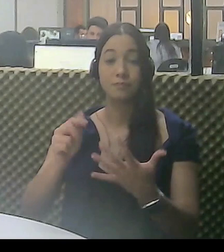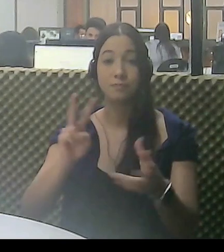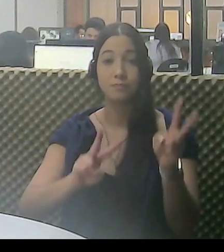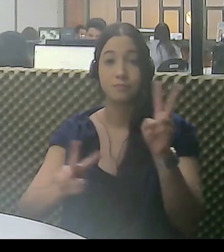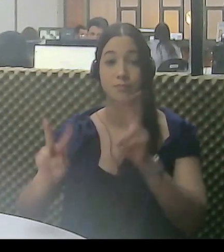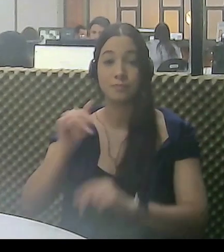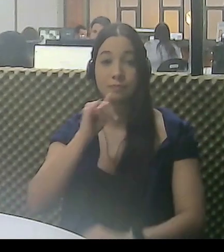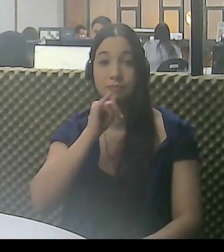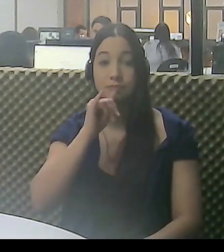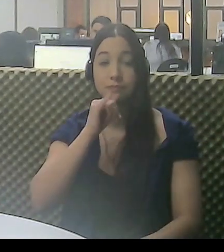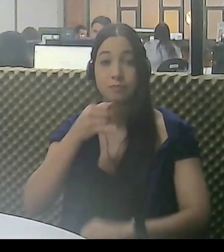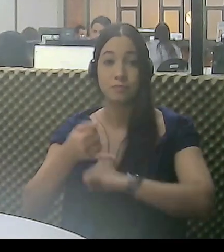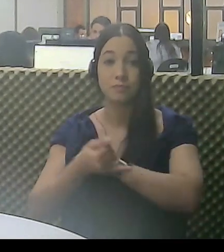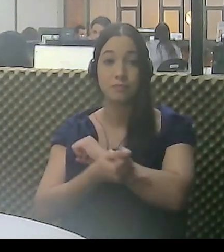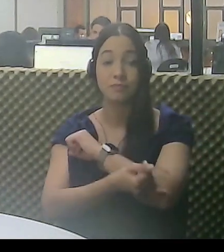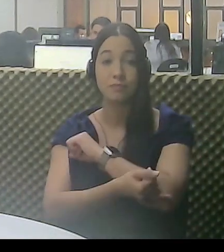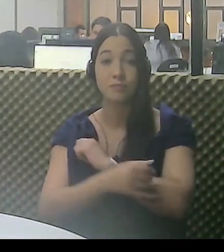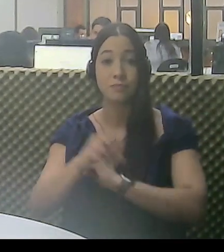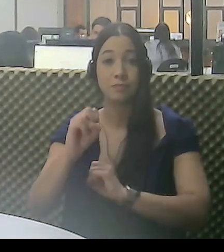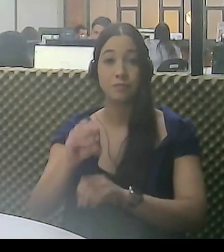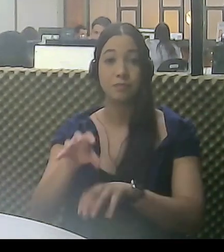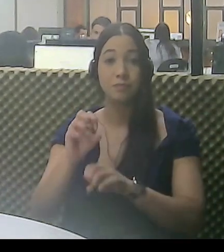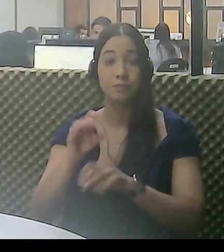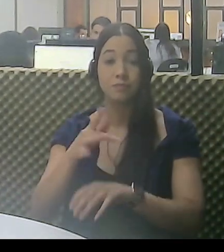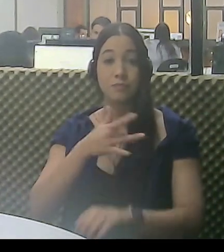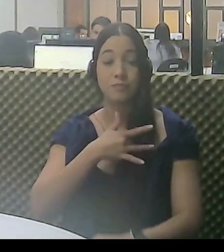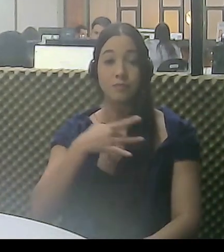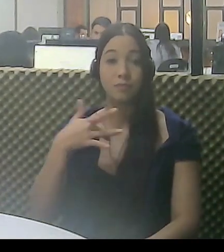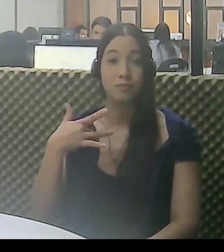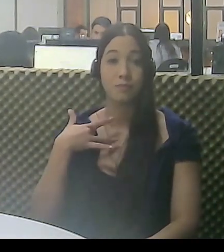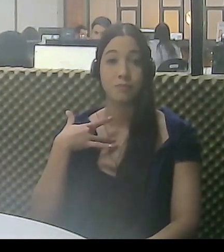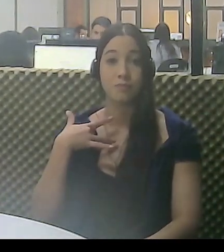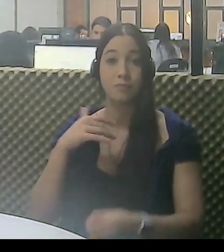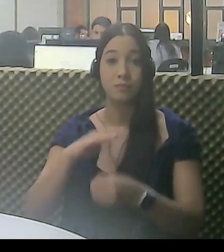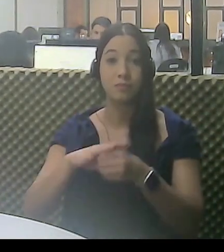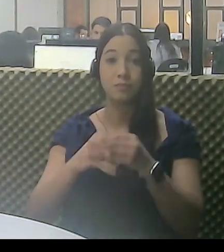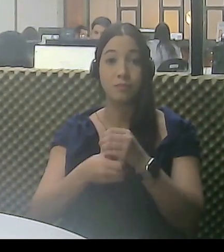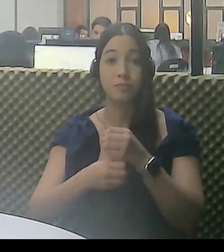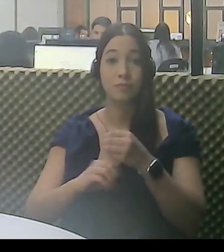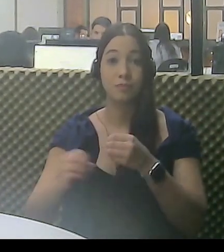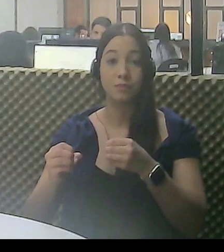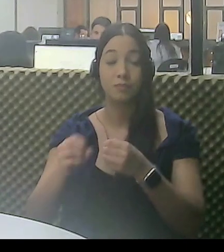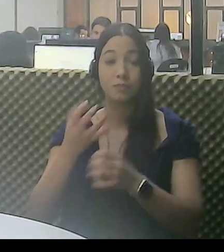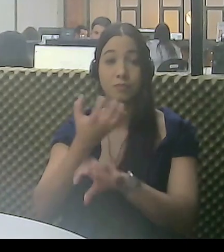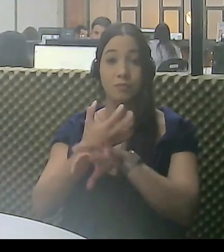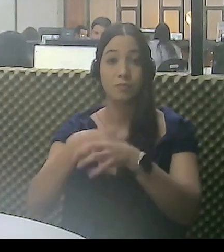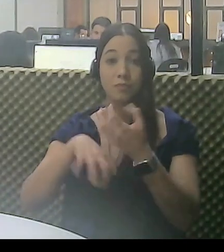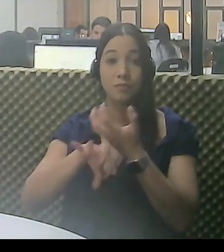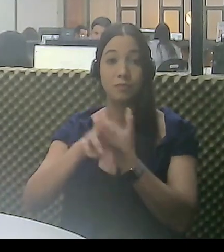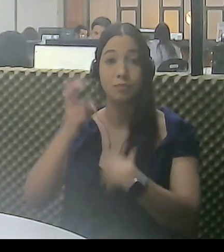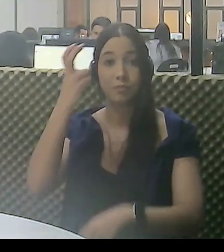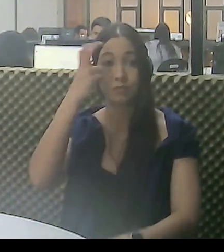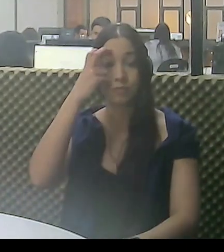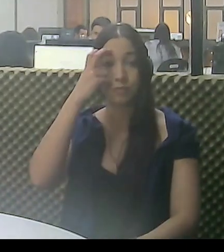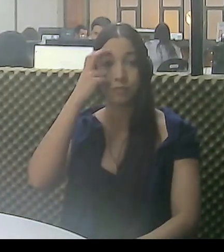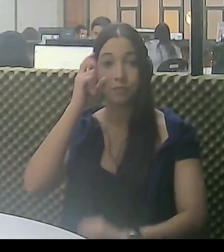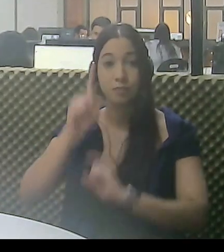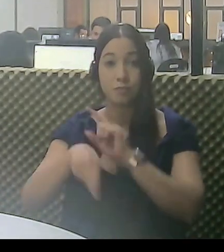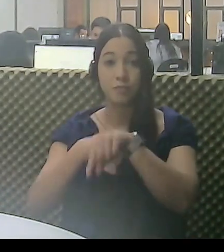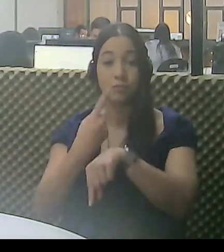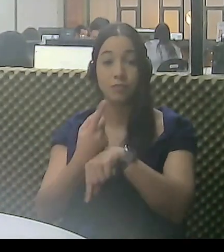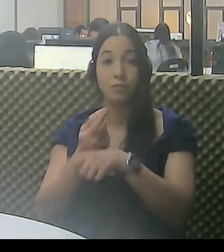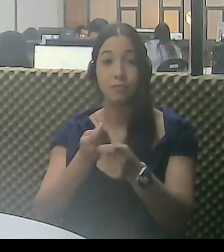itens como infraestrutura, educação, saúde, saneamento básico, meio ambiente, cultura, inovação